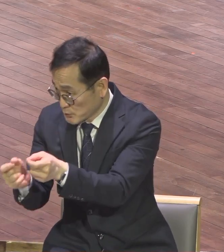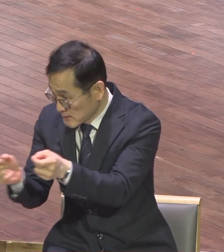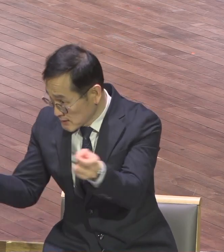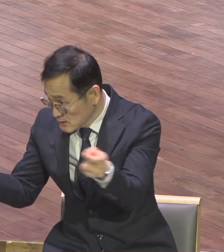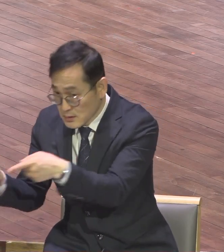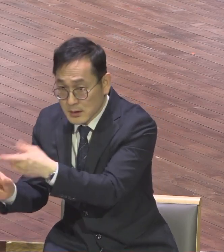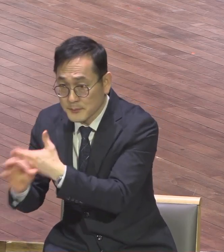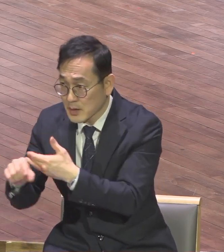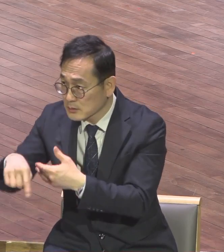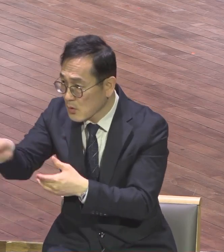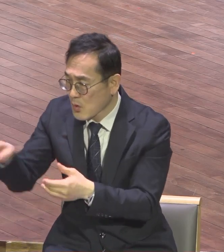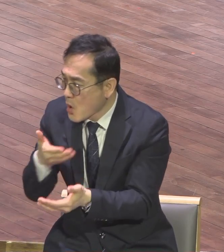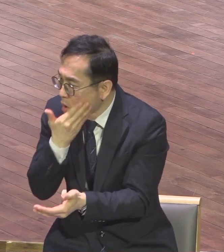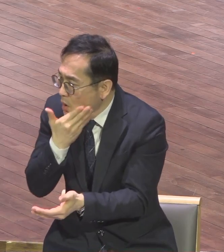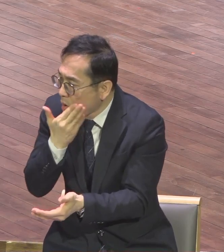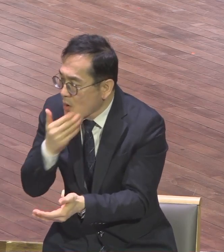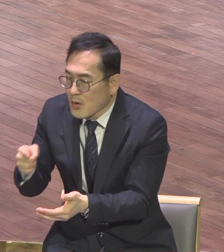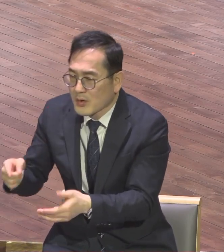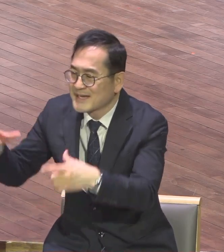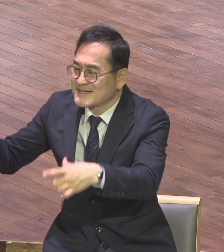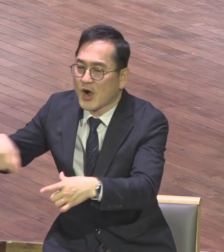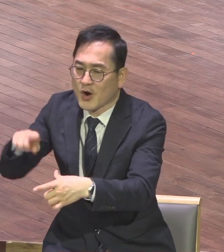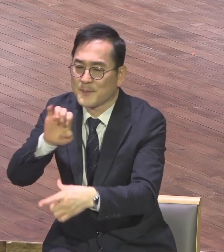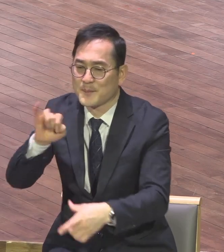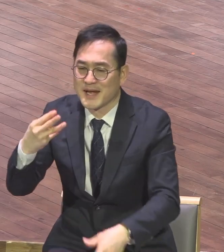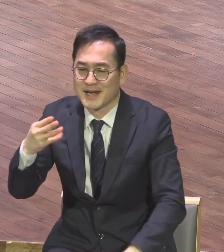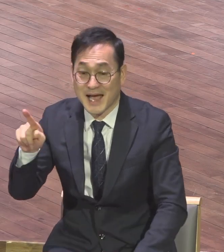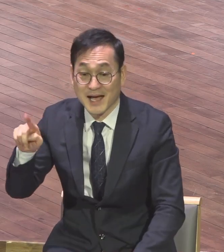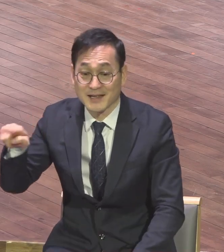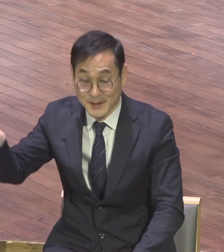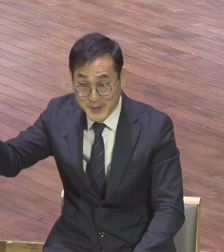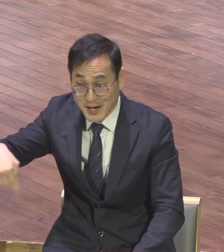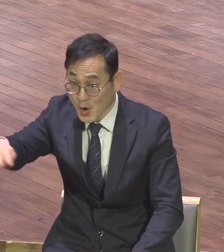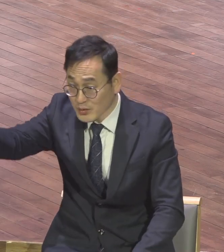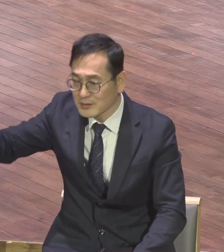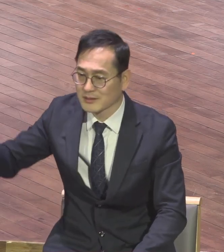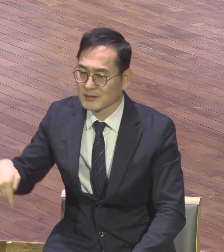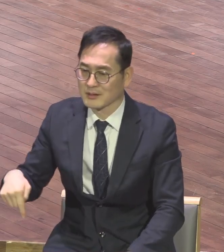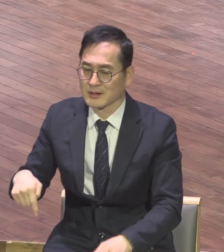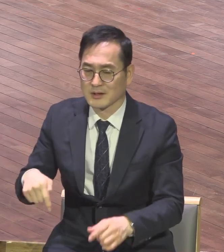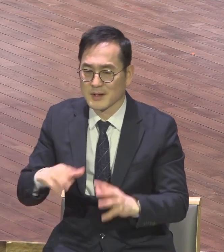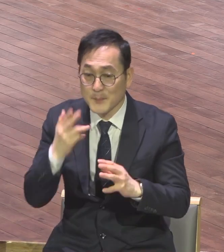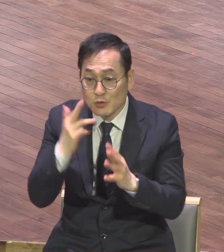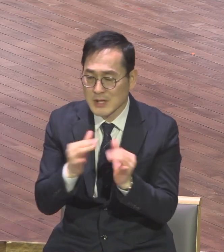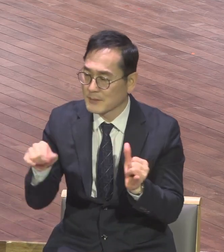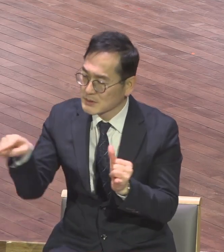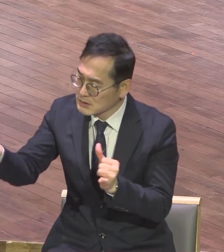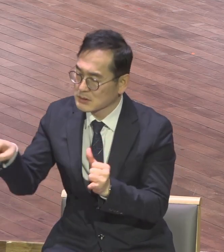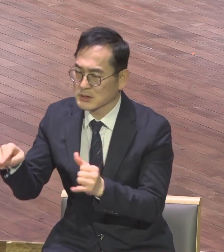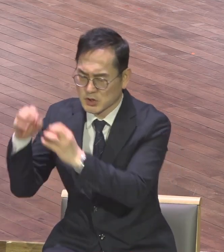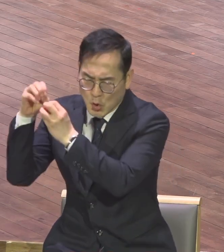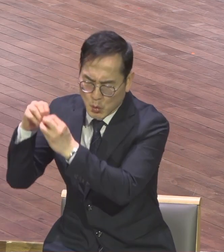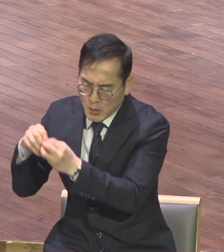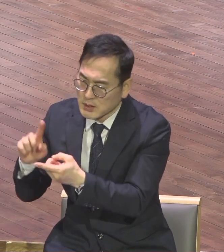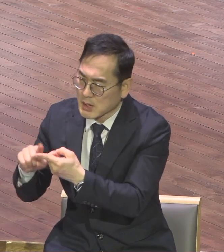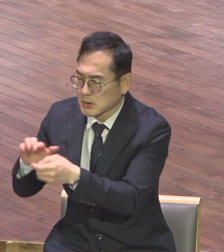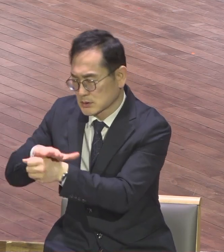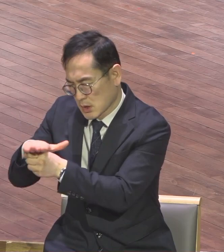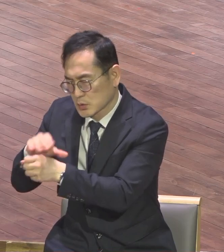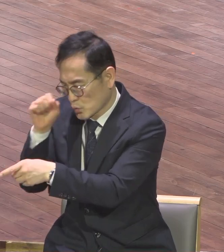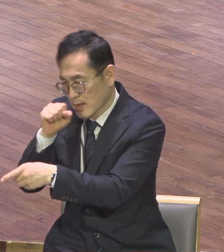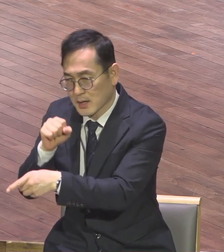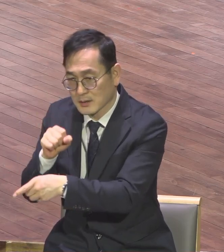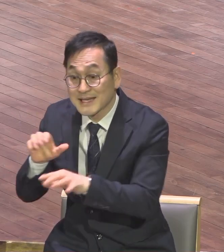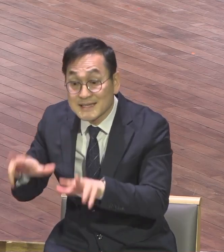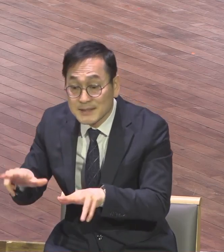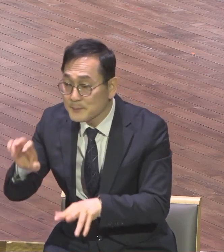두고 보존하고 가치를 높이려고 해서 필라델피아를 향한 미국인들의 애정이 굉장히 큽니다. 그런데 지금 필라델피아의 별명이